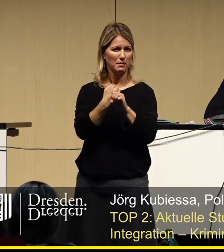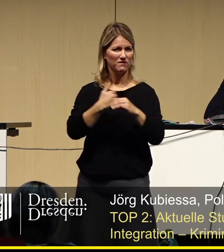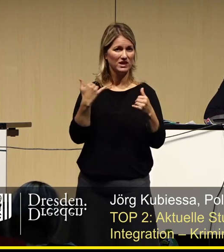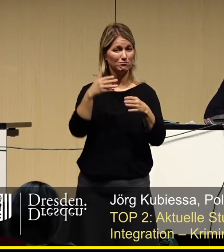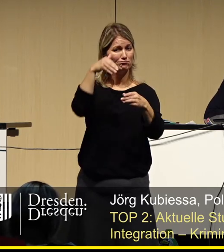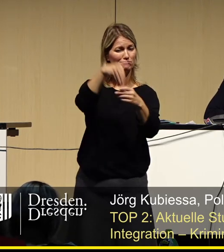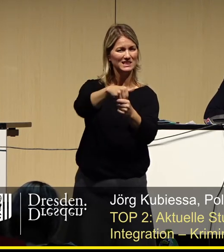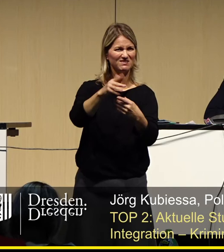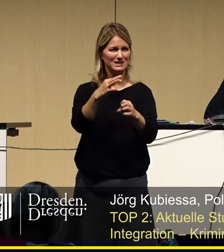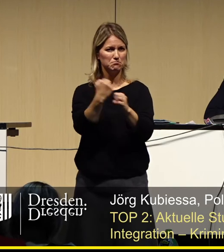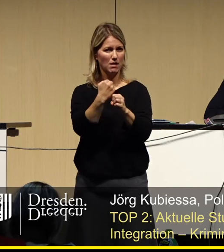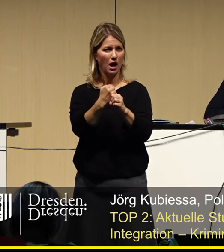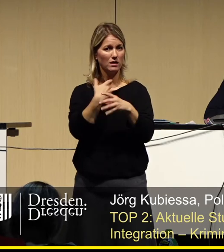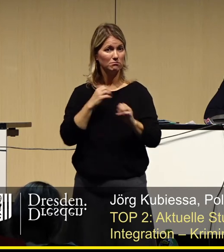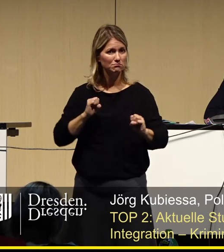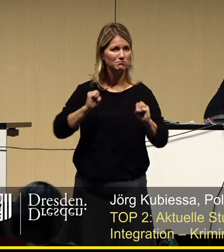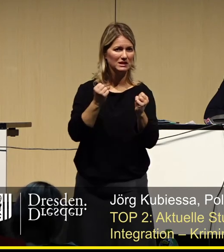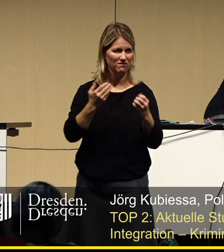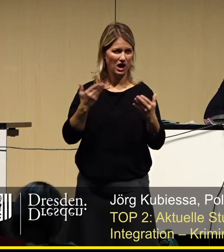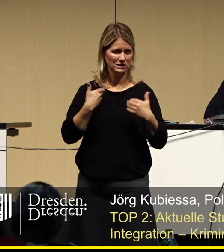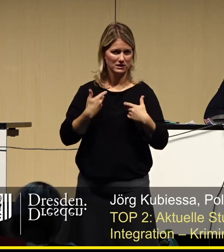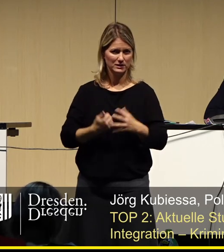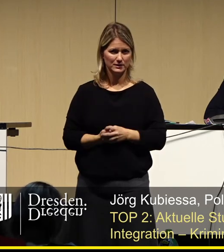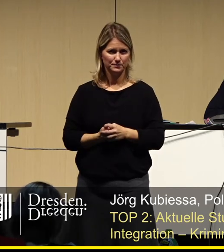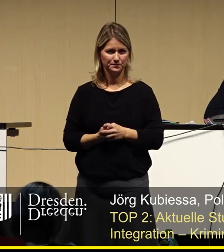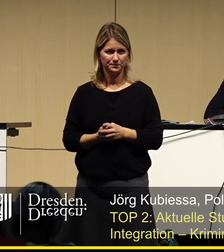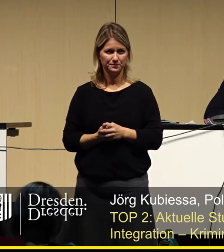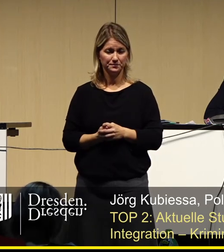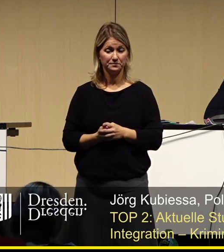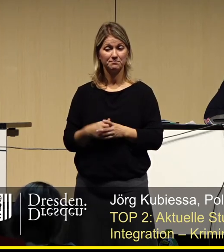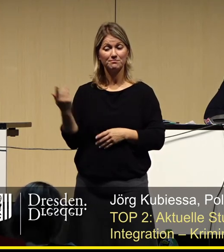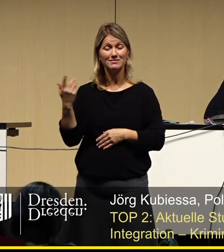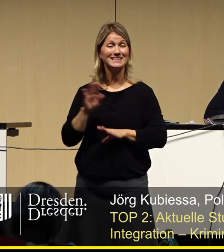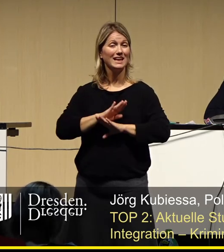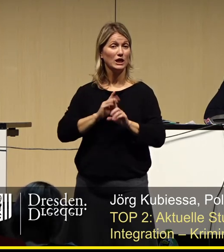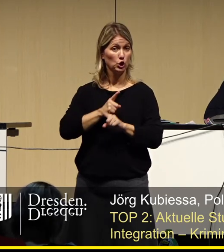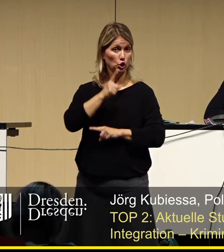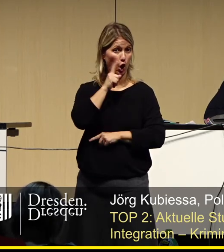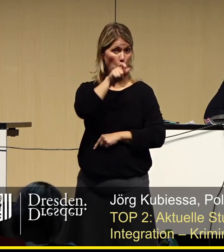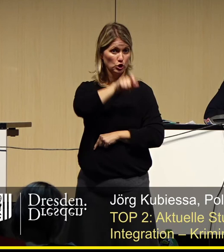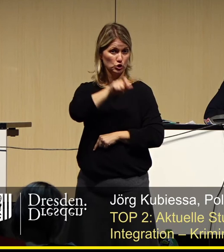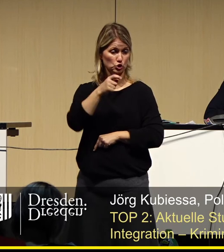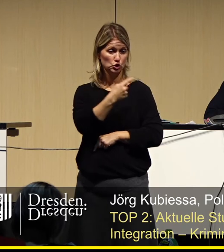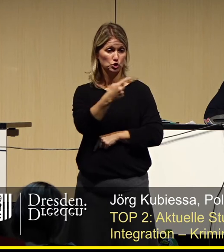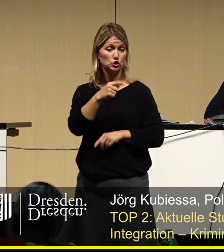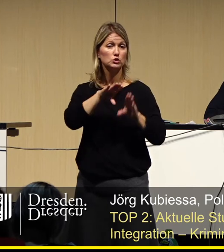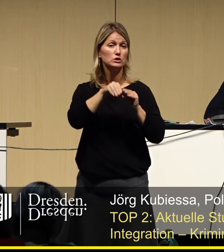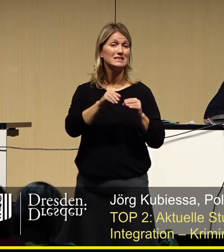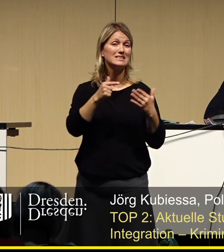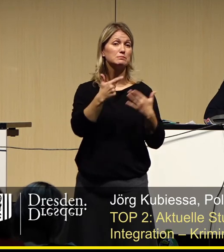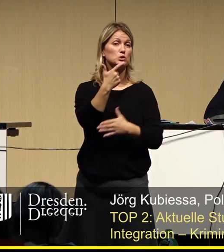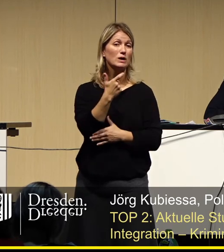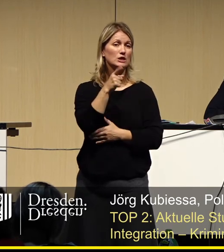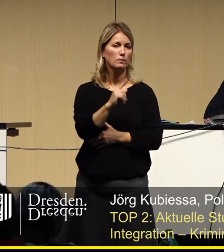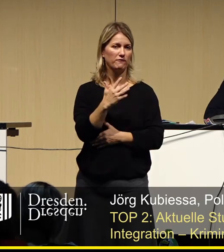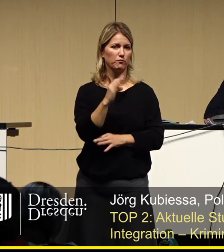tun, was wir da unternehmen. Und hier haben Sie einen Anteil von nichtdeutschen Tatverdächtigen von